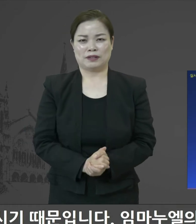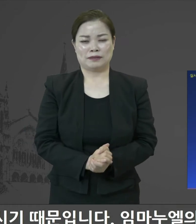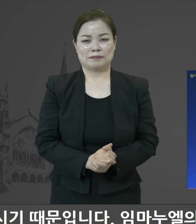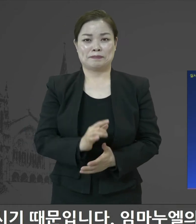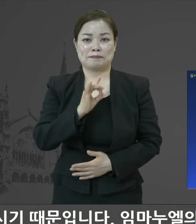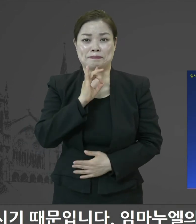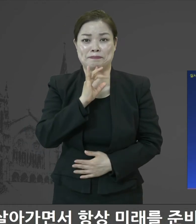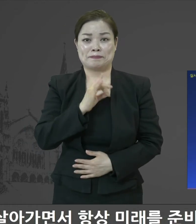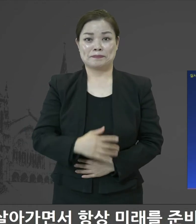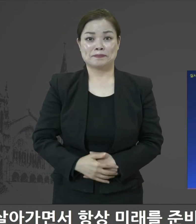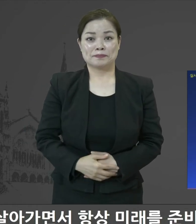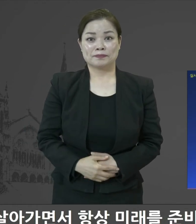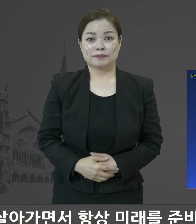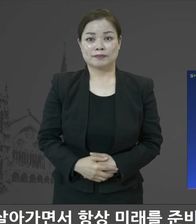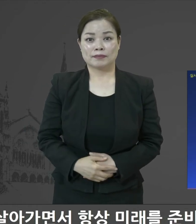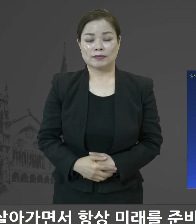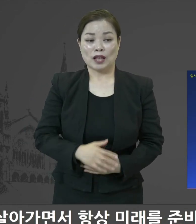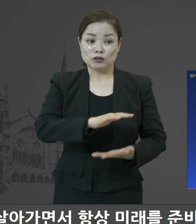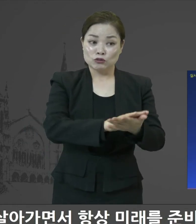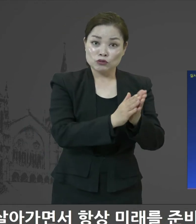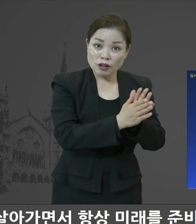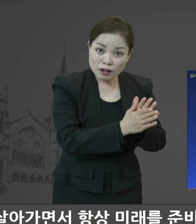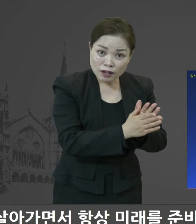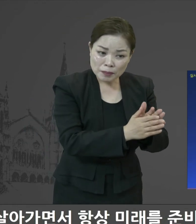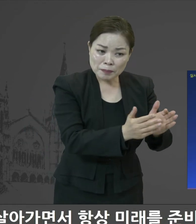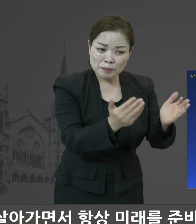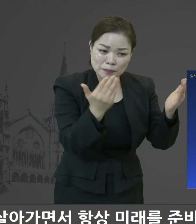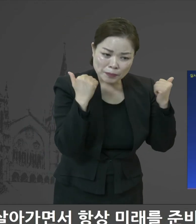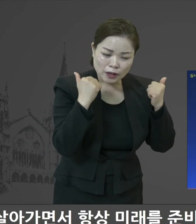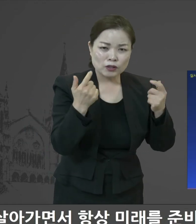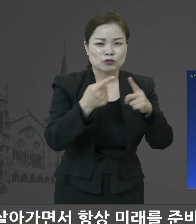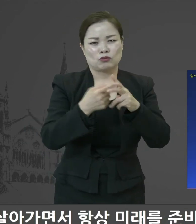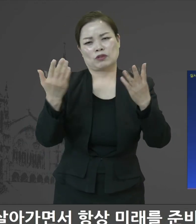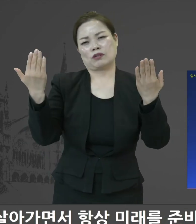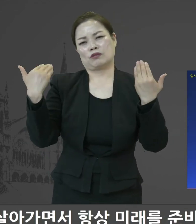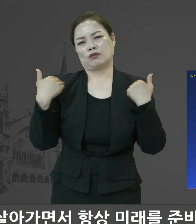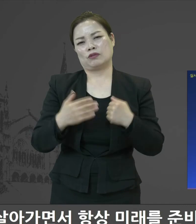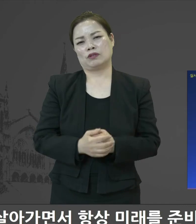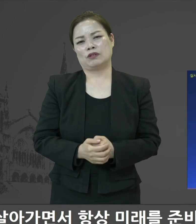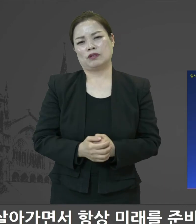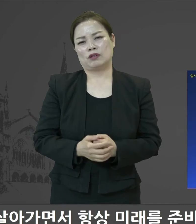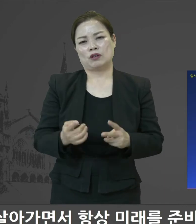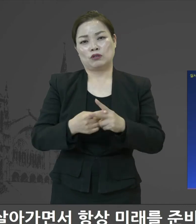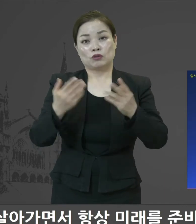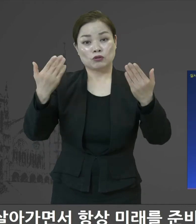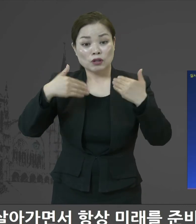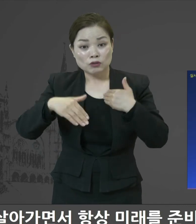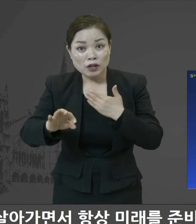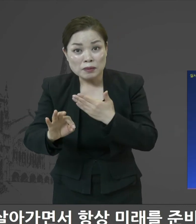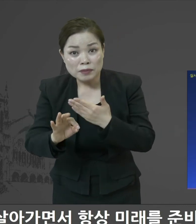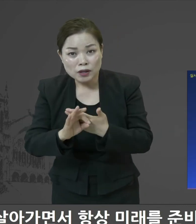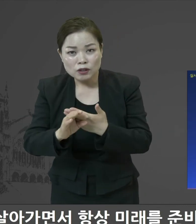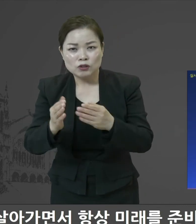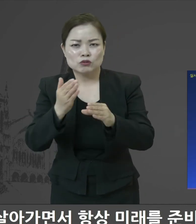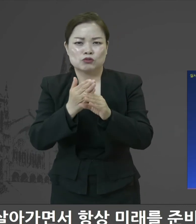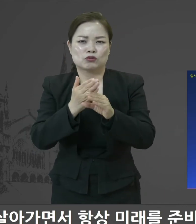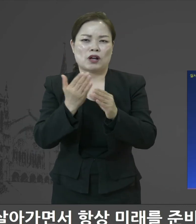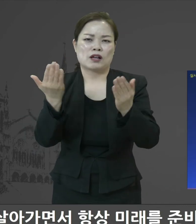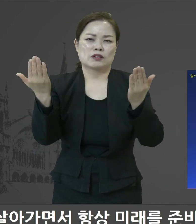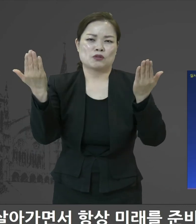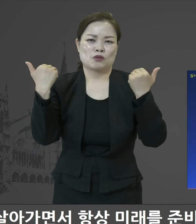준비만 하는 것 같습니다. 유치원에 가면 초등학교 갈 준비, 초등학교 가면 중학교 갈